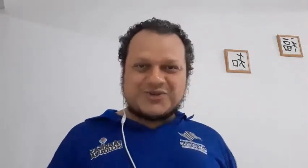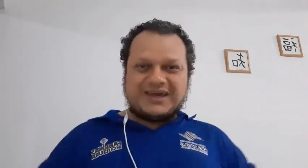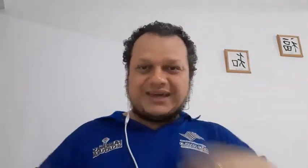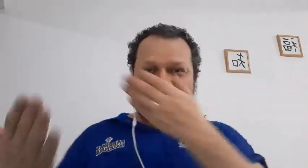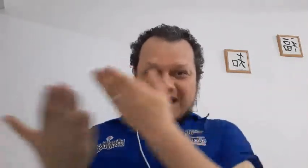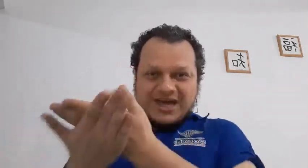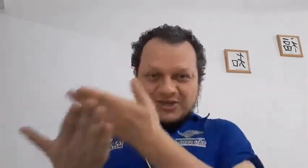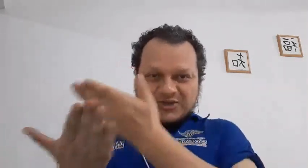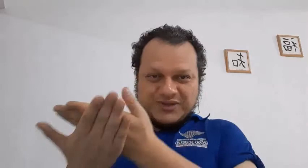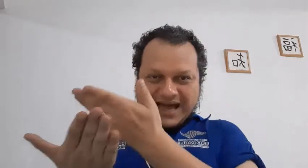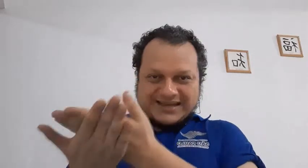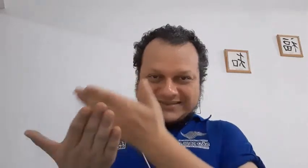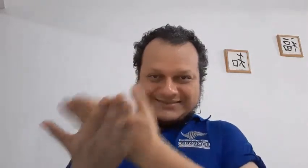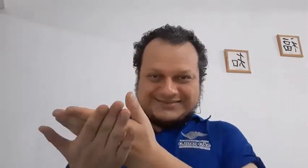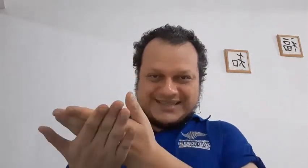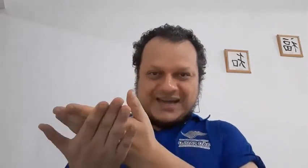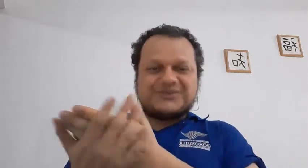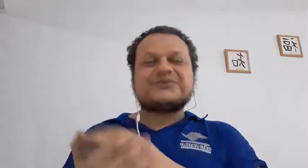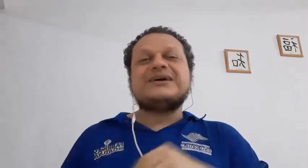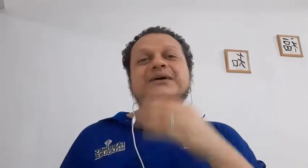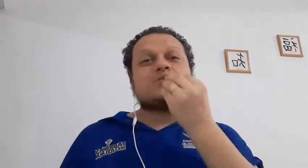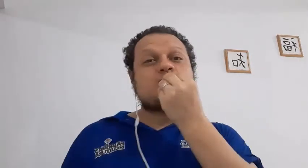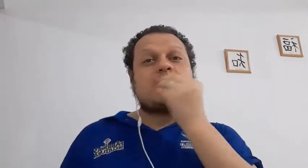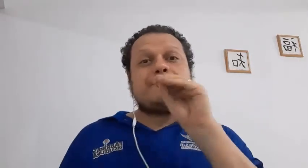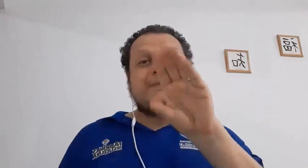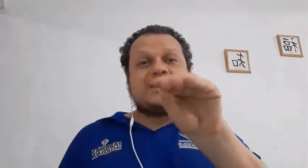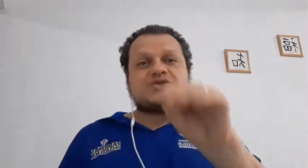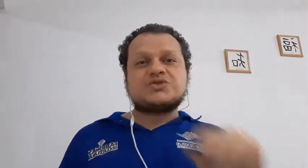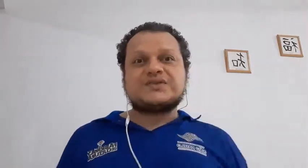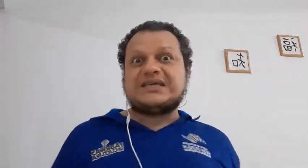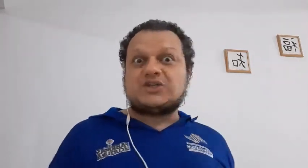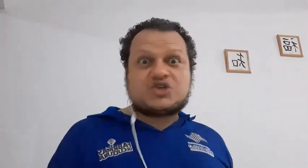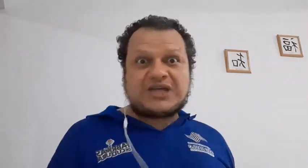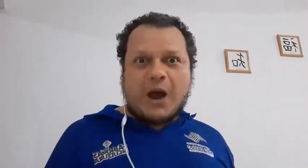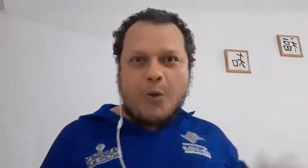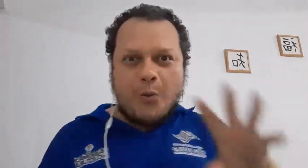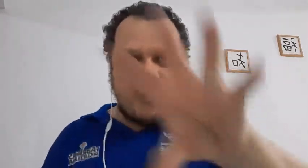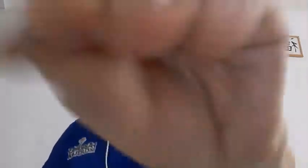É isso aí, estudar, certo? Beijos e tchau!